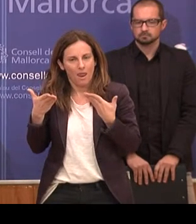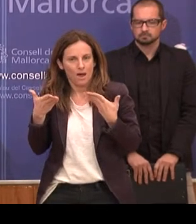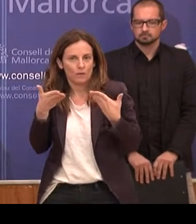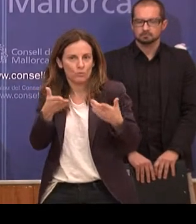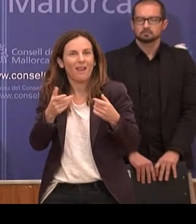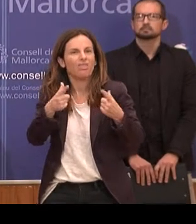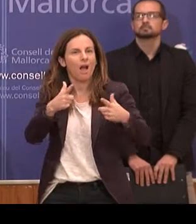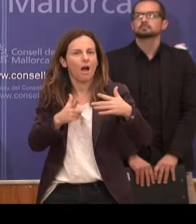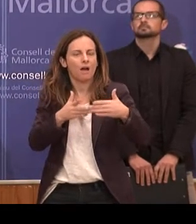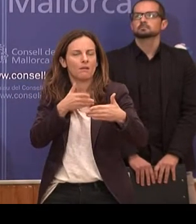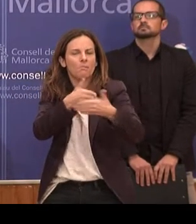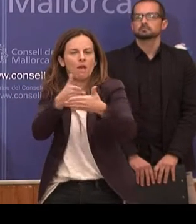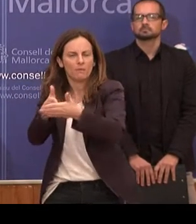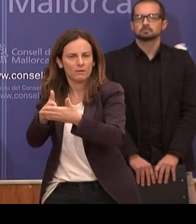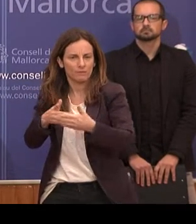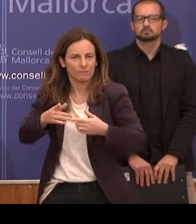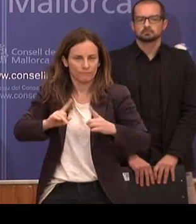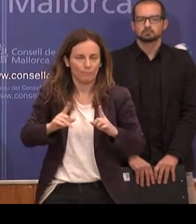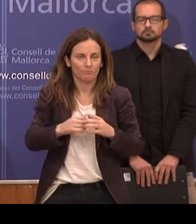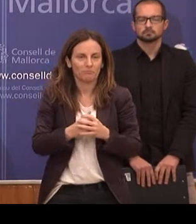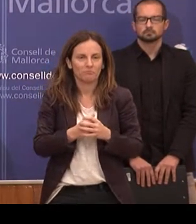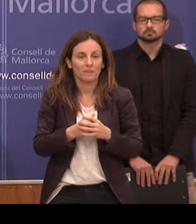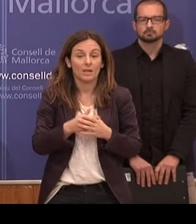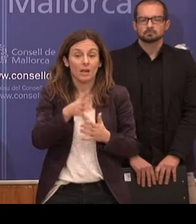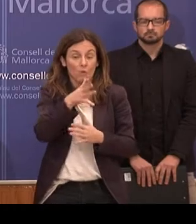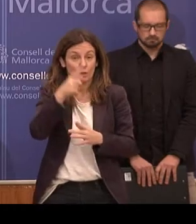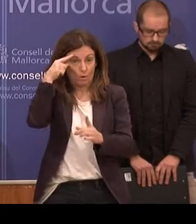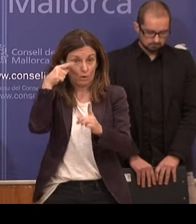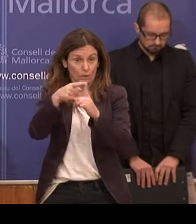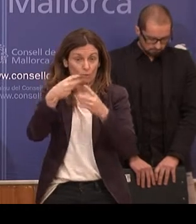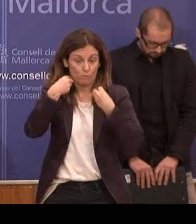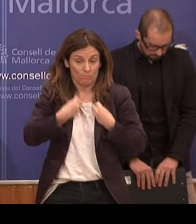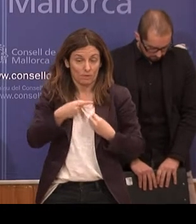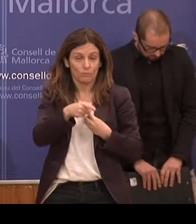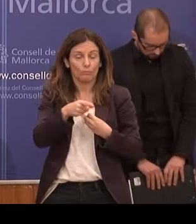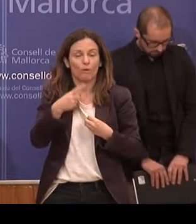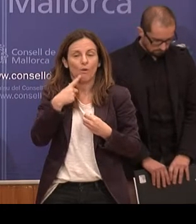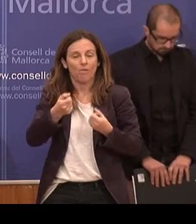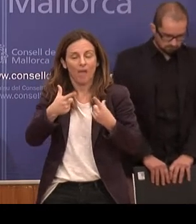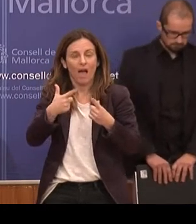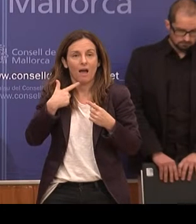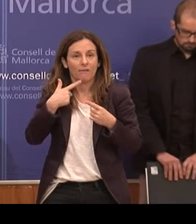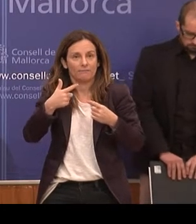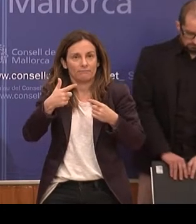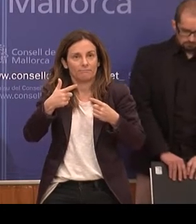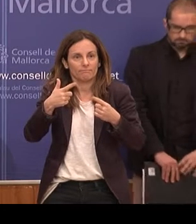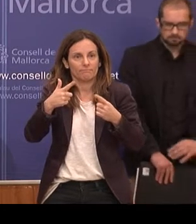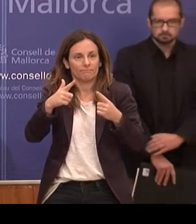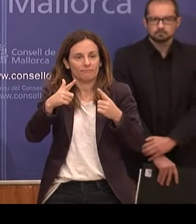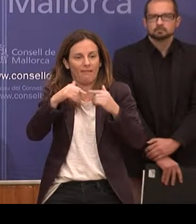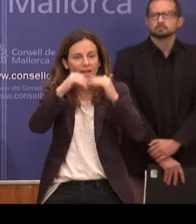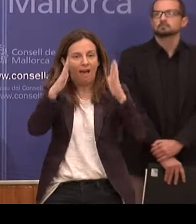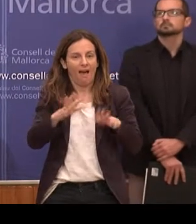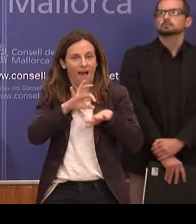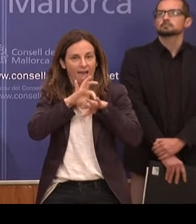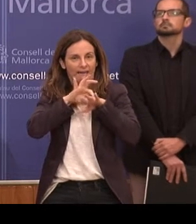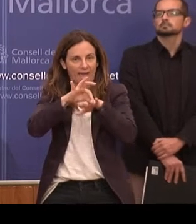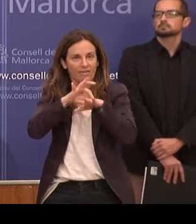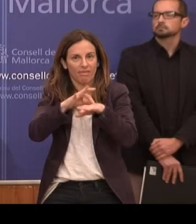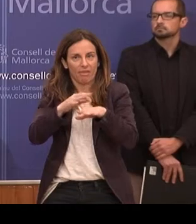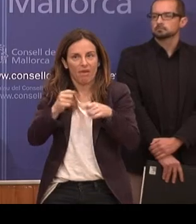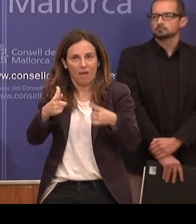en un instrument de protecció al territori mallorque. S'objectiu és aquest. Intentem... S'objectiu serà en